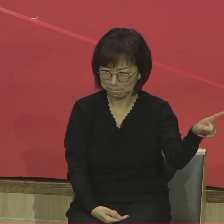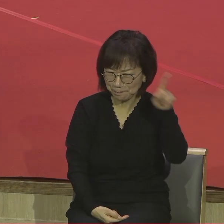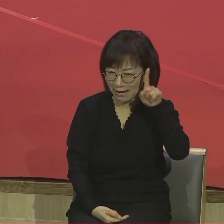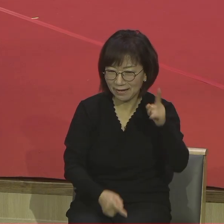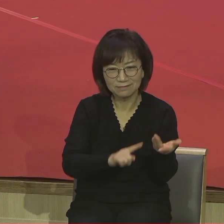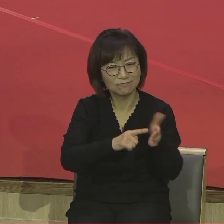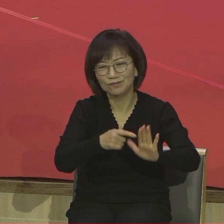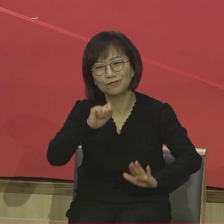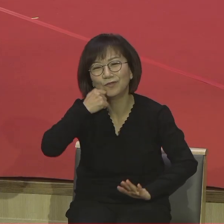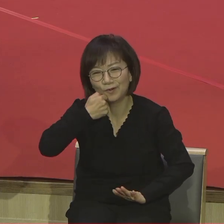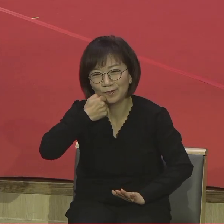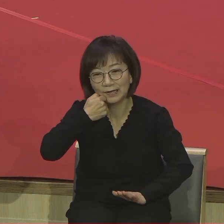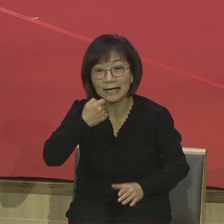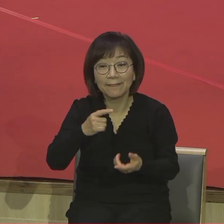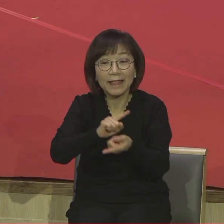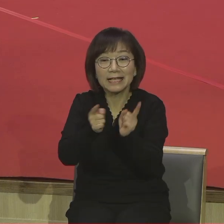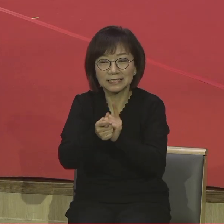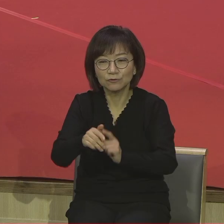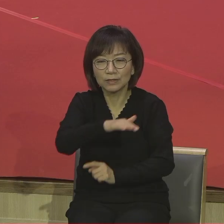이걸 느끼느냐가 중요합니다.